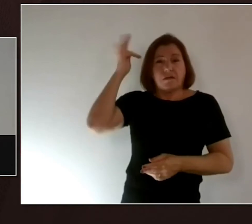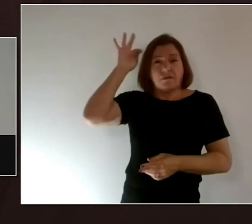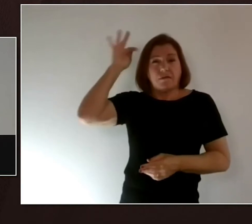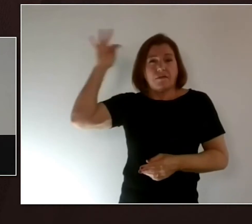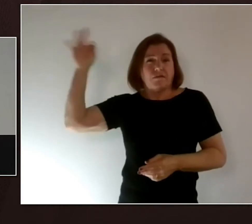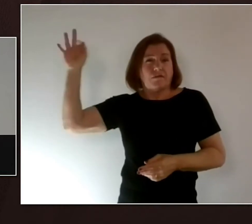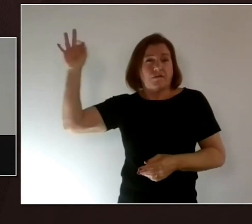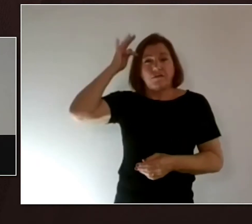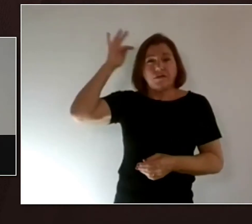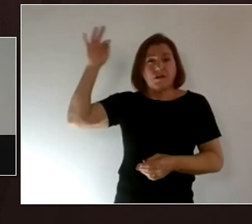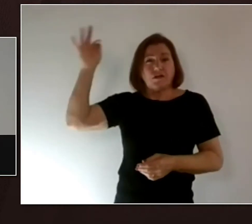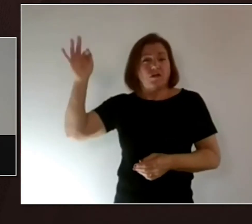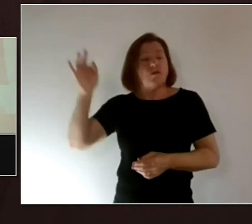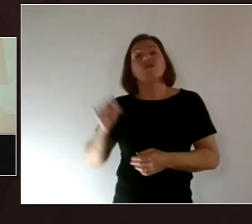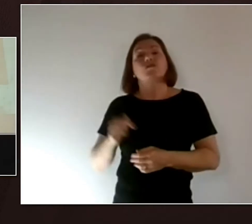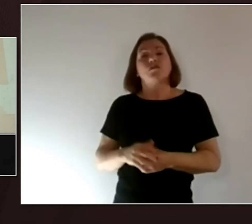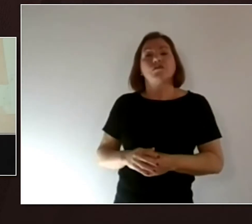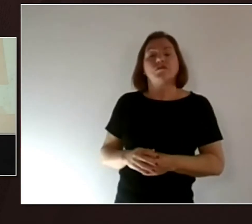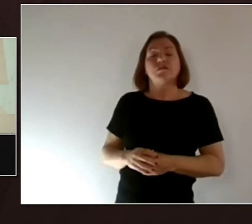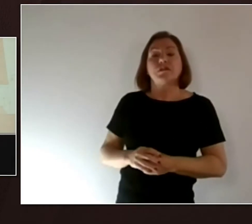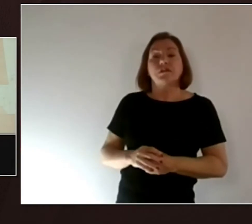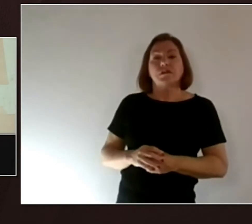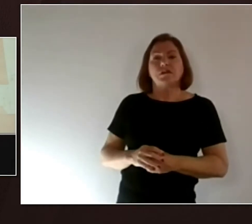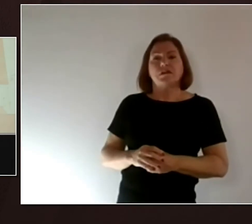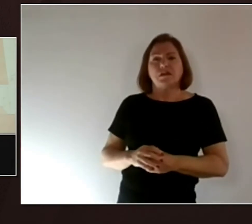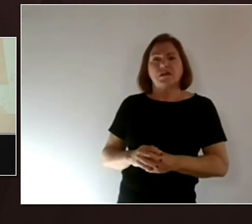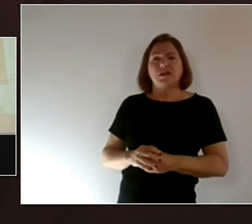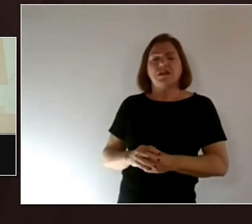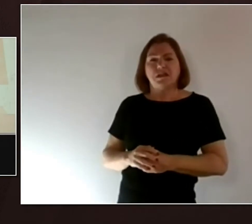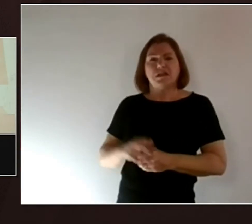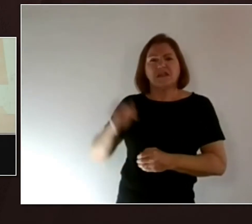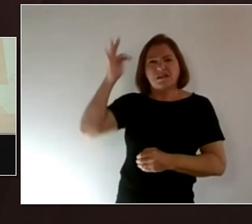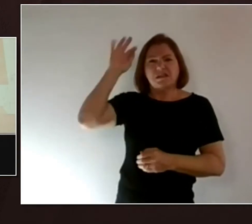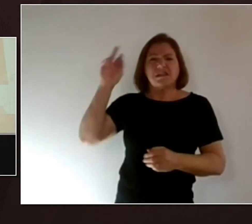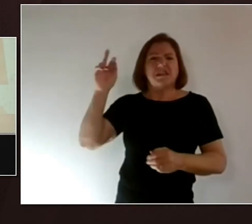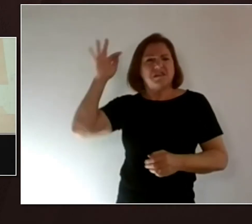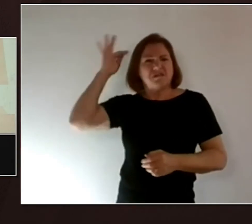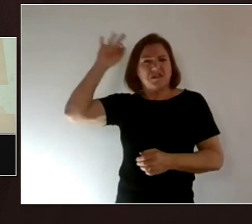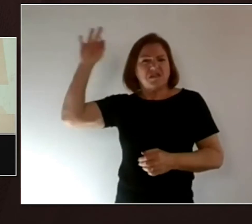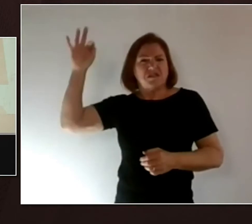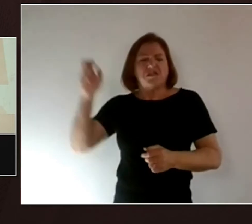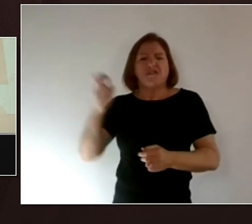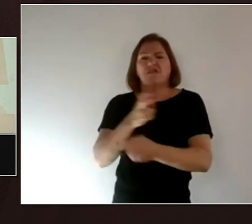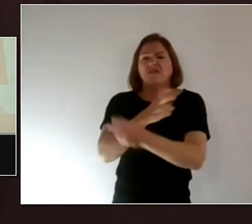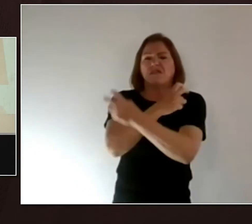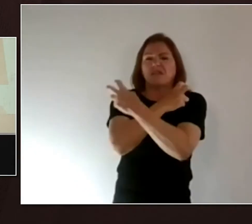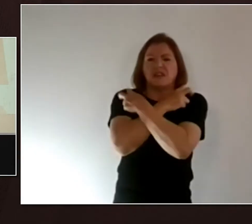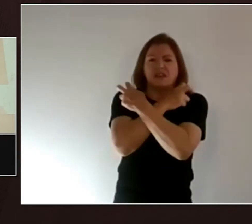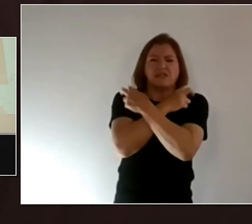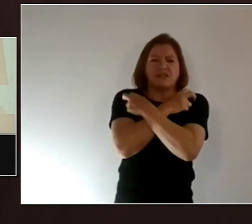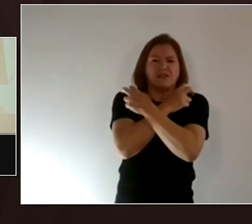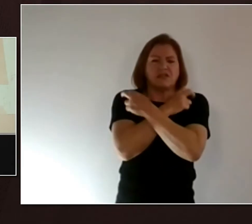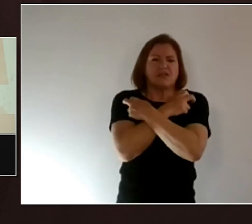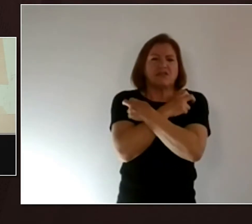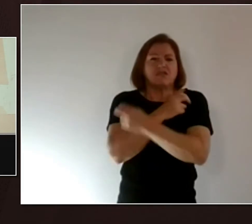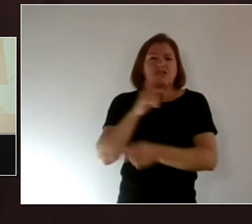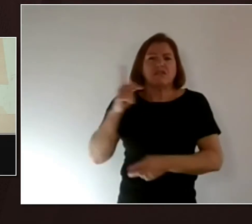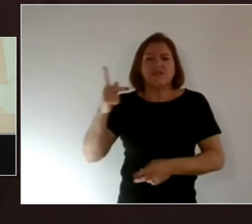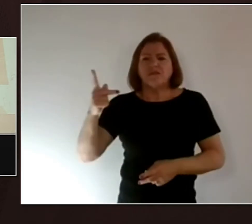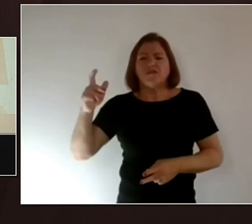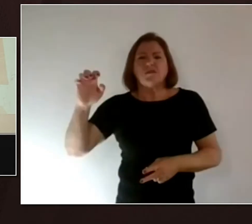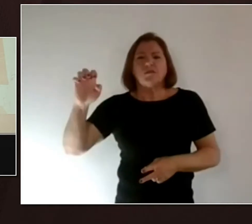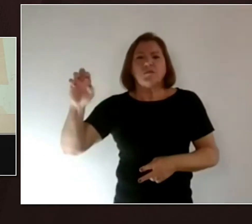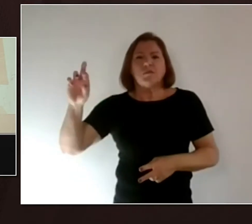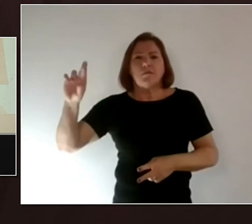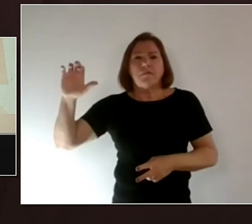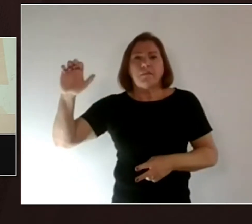era inclinado à filosofia oriental, que eu disse, dos egípcios, dos persas e dos caldeus. Os